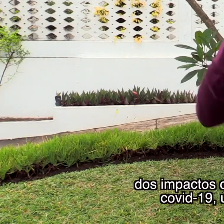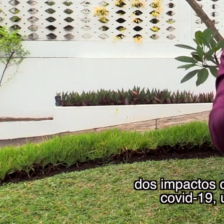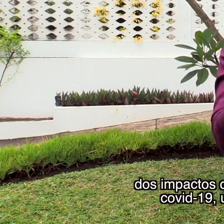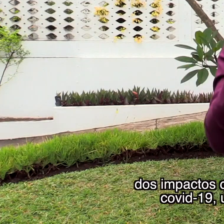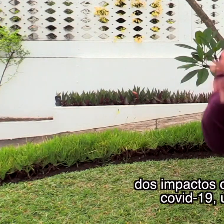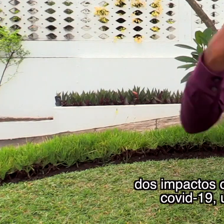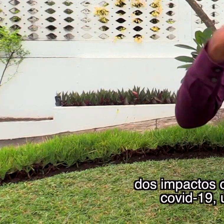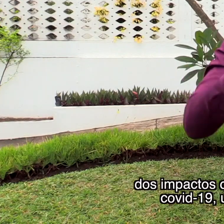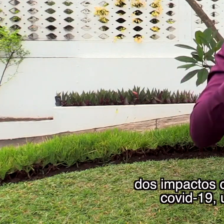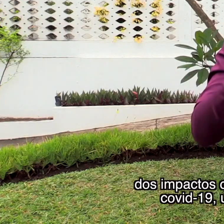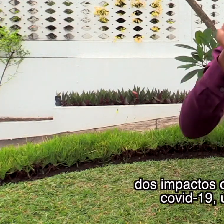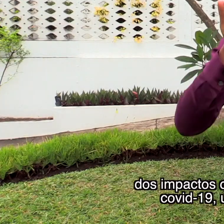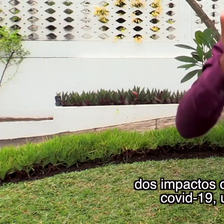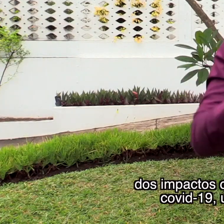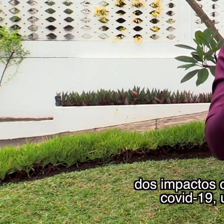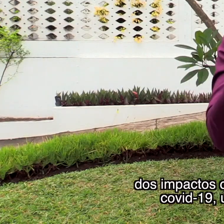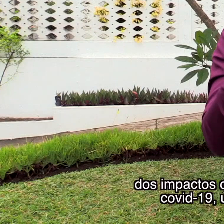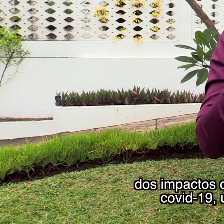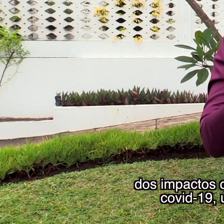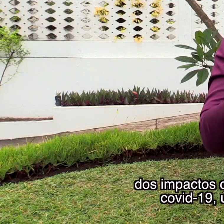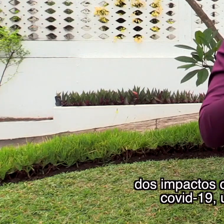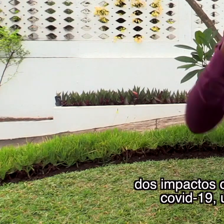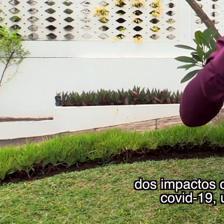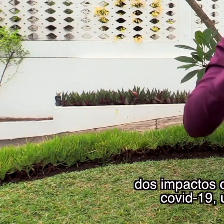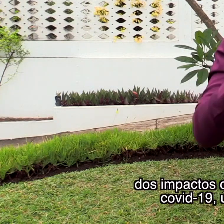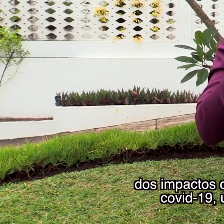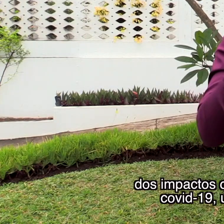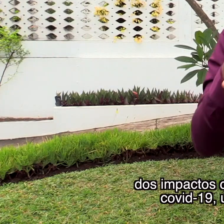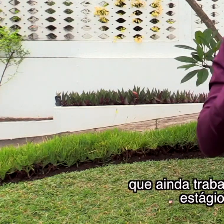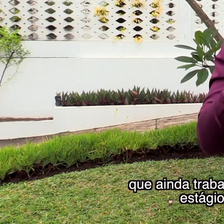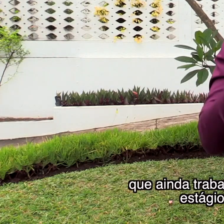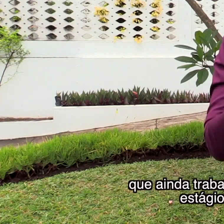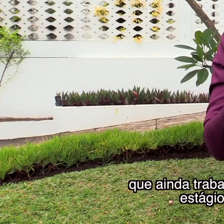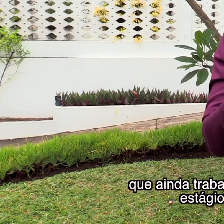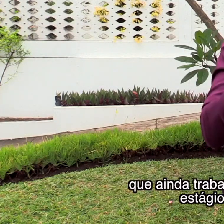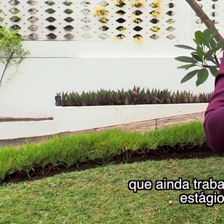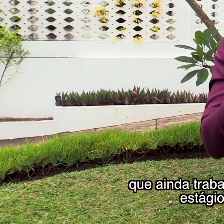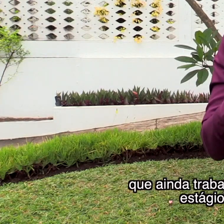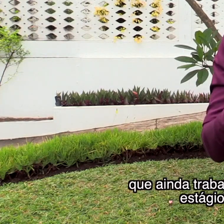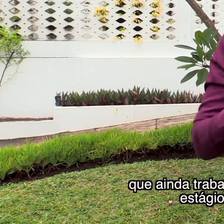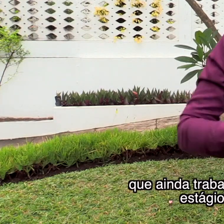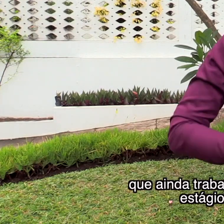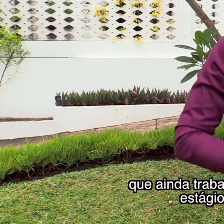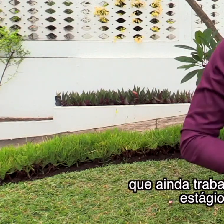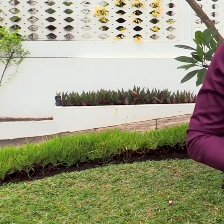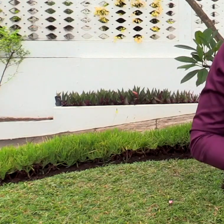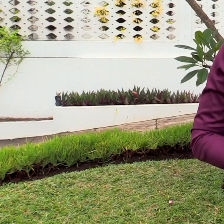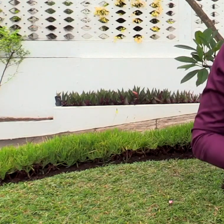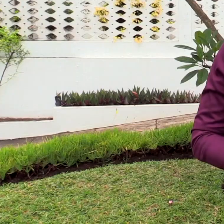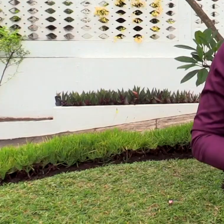-19. Um dos poucos colaboradores que ainda trabalha na serralharia, conta como foi o estágio do trabalho neste período.